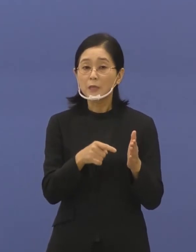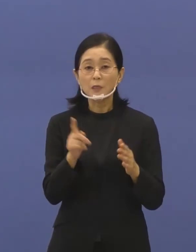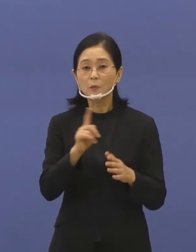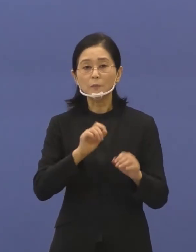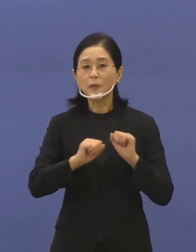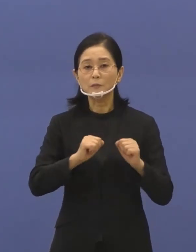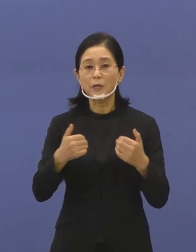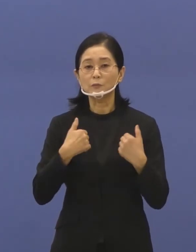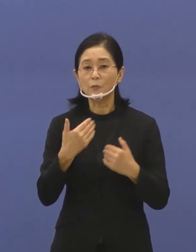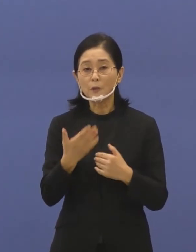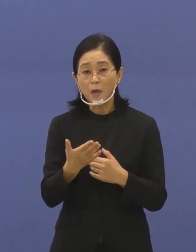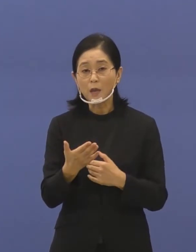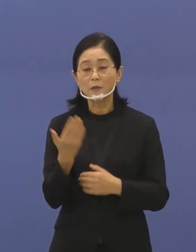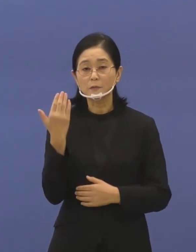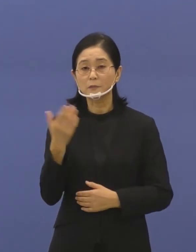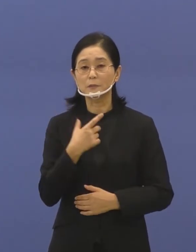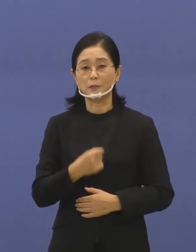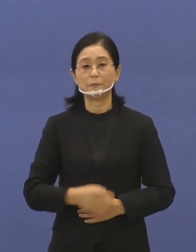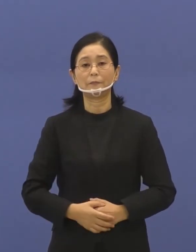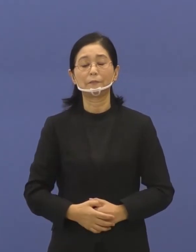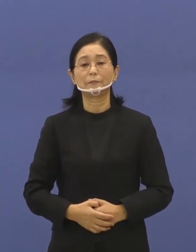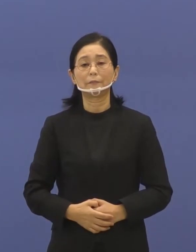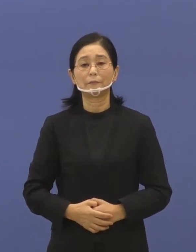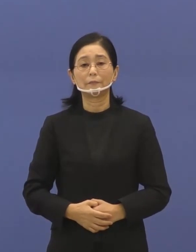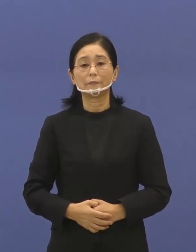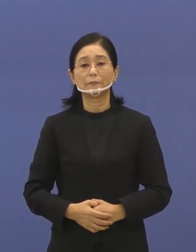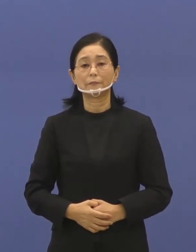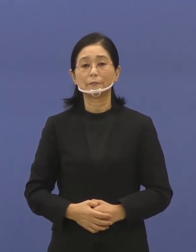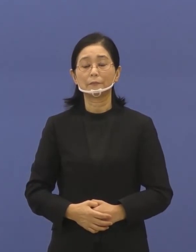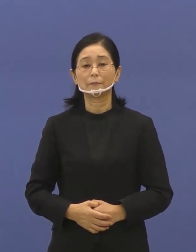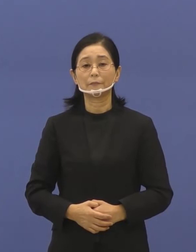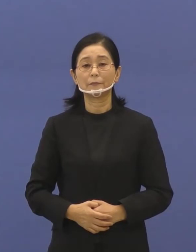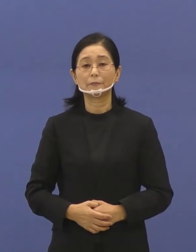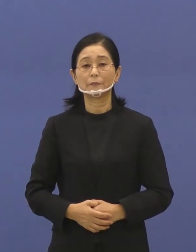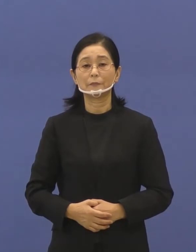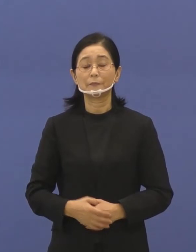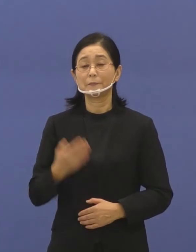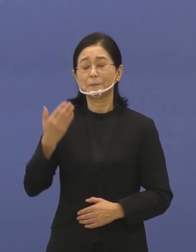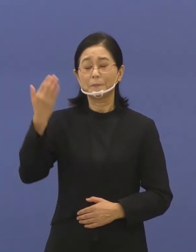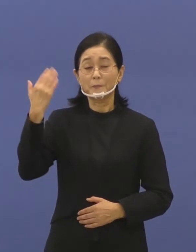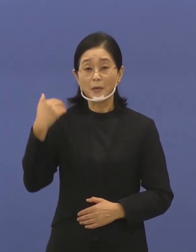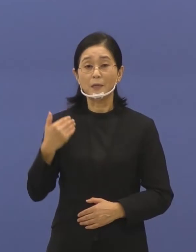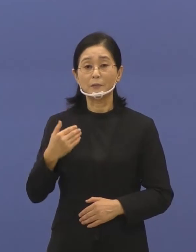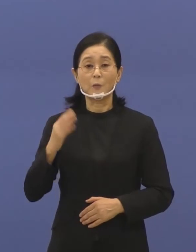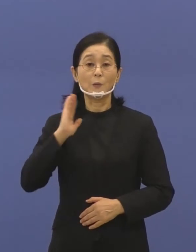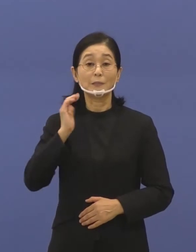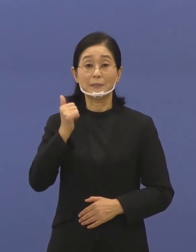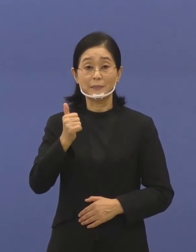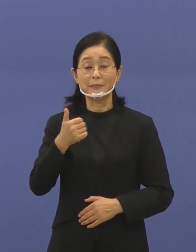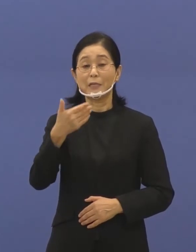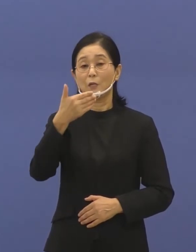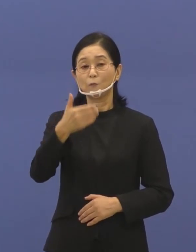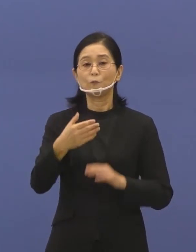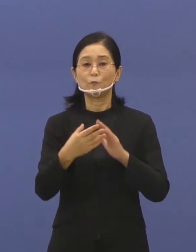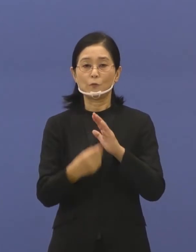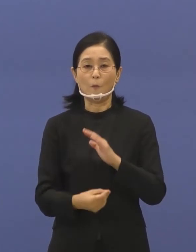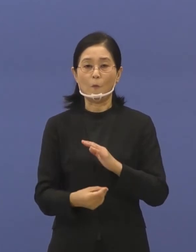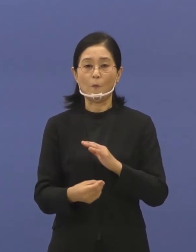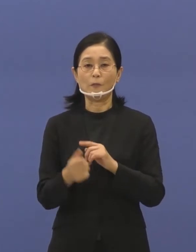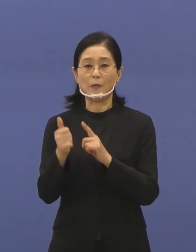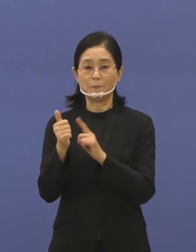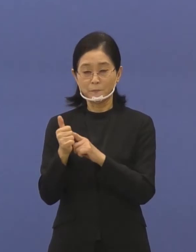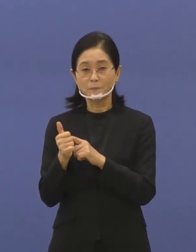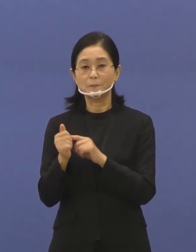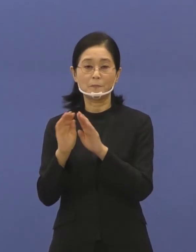を改めてお伺いできますでしょうか。 はい、工藤岩尾知事の頃から取り組んできた ILC であります